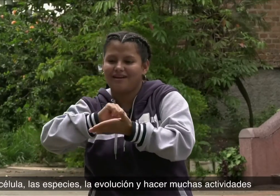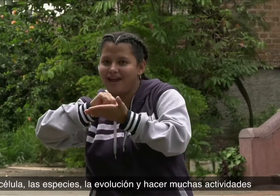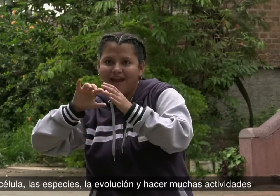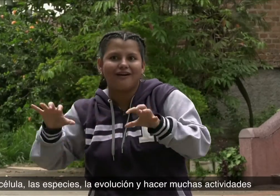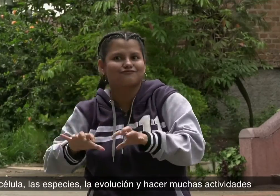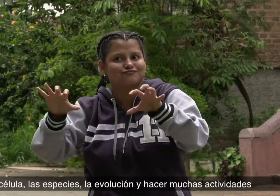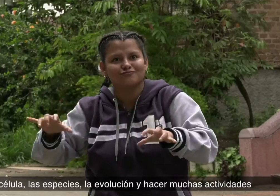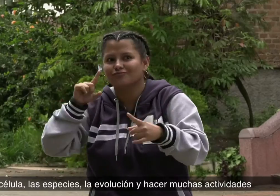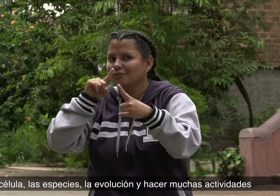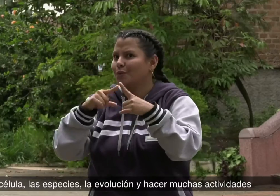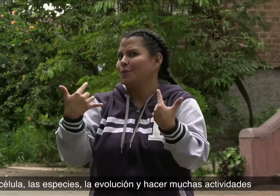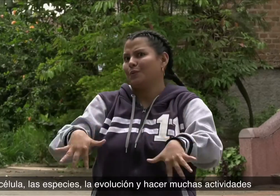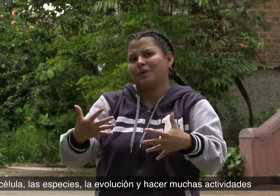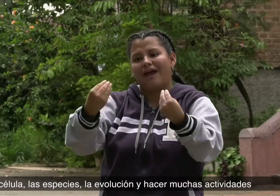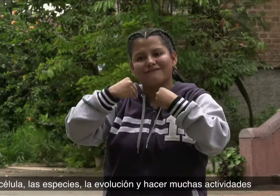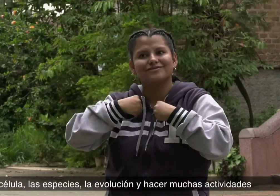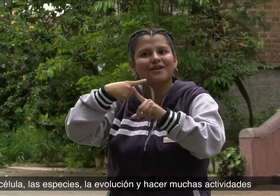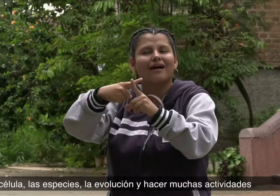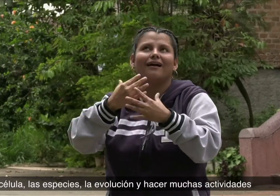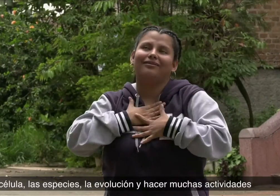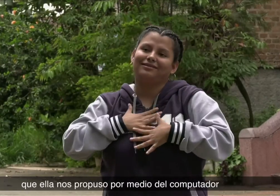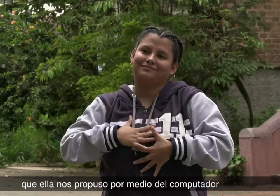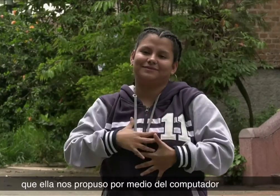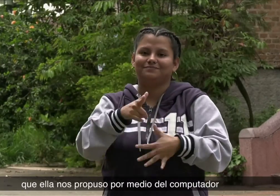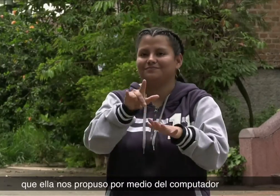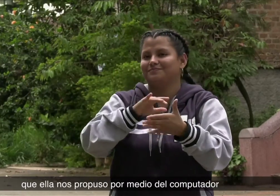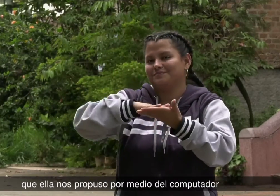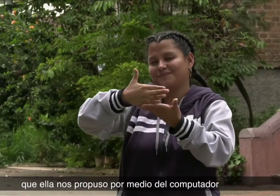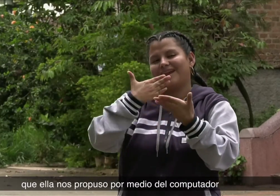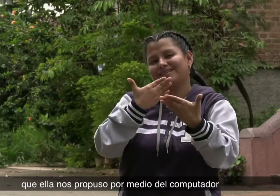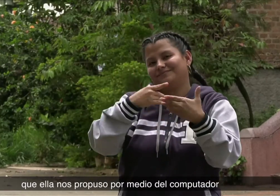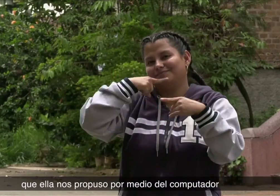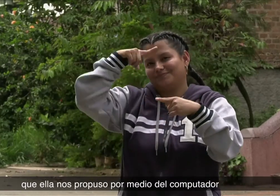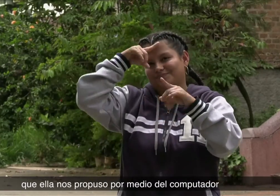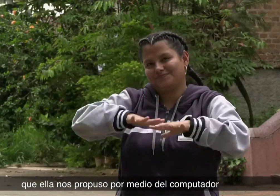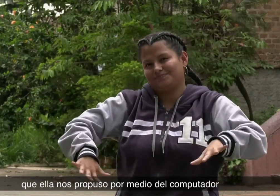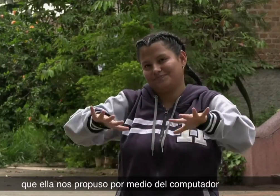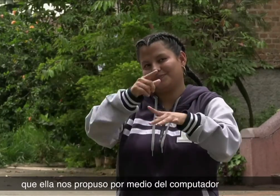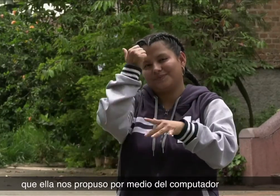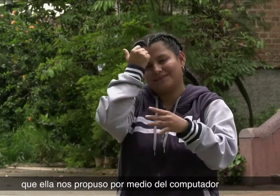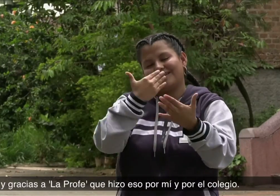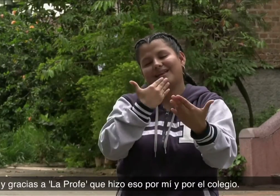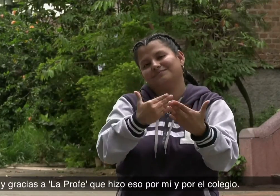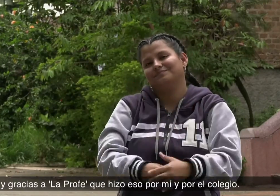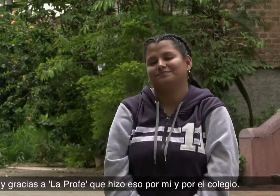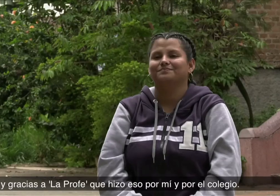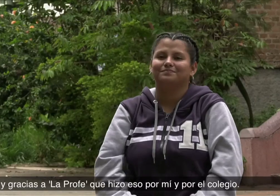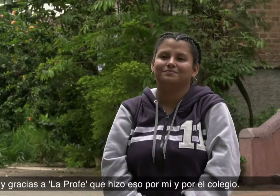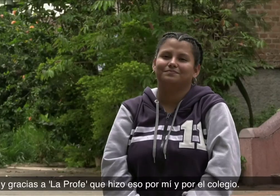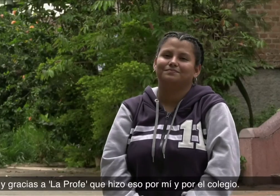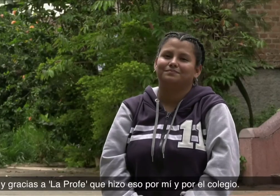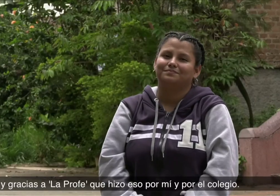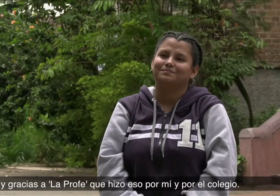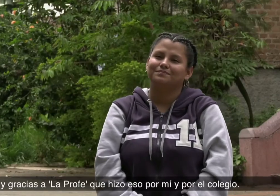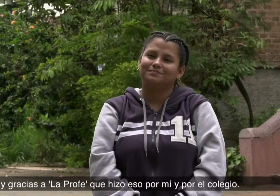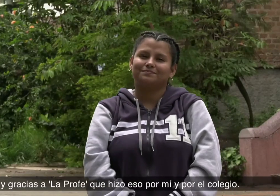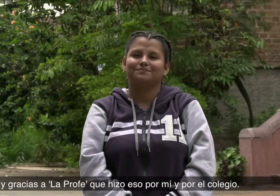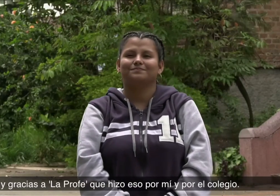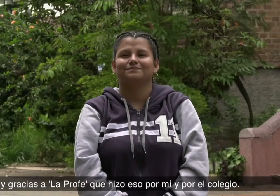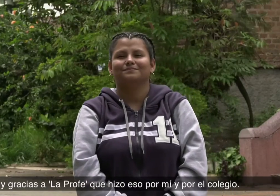especies, la evolución y hacer muchas actividades que ella nos propuso por medio del computador y gracias a la profe que hizo eso por mí, por el